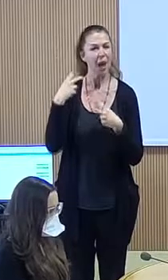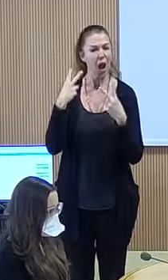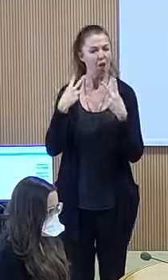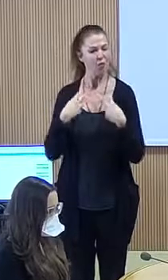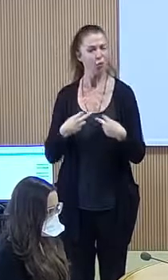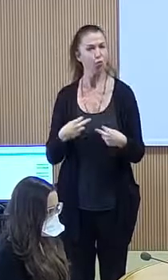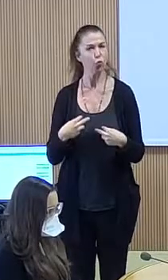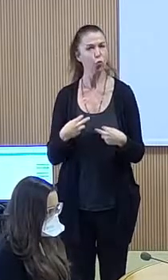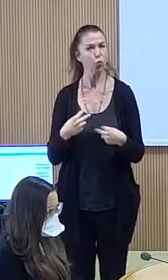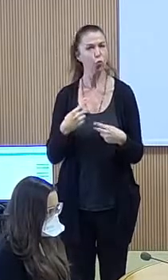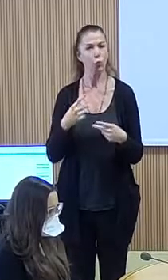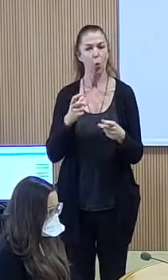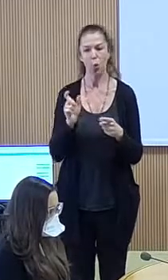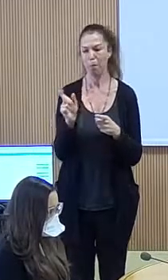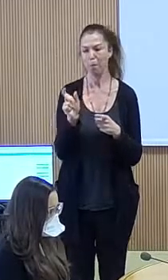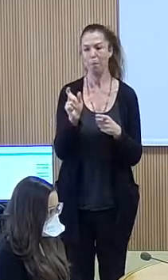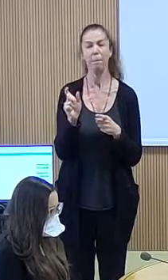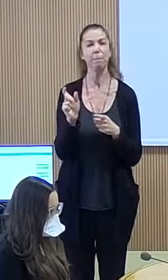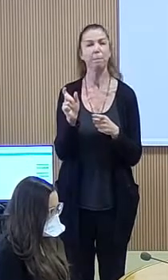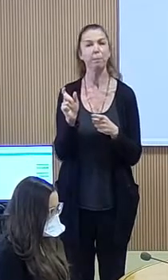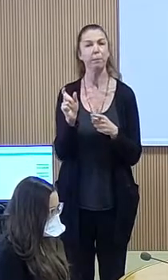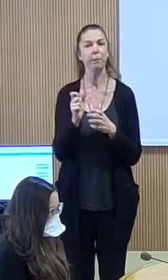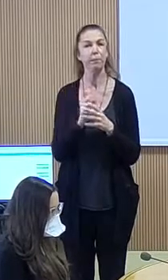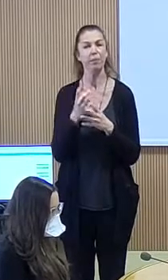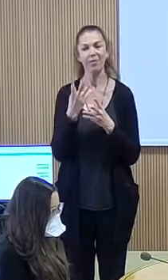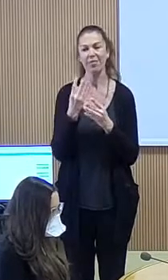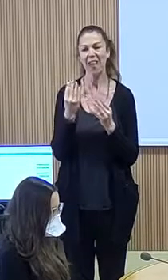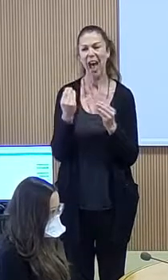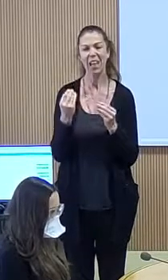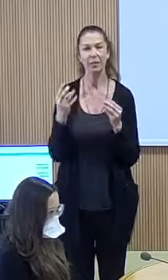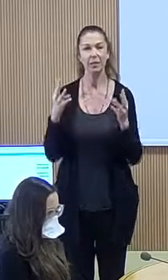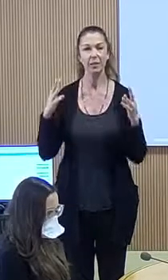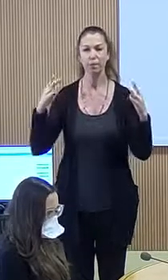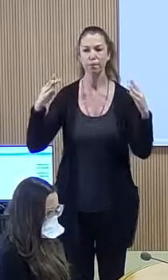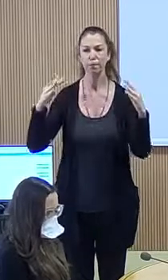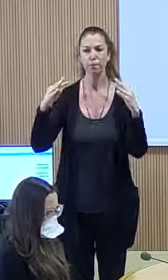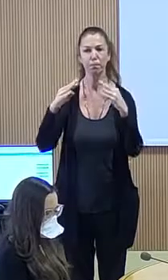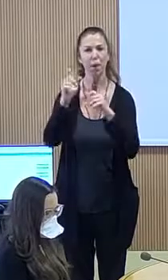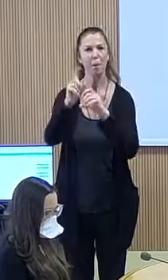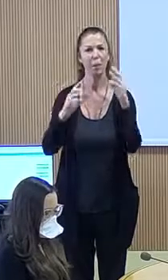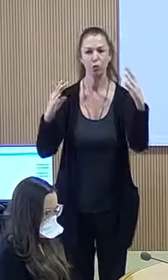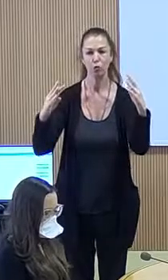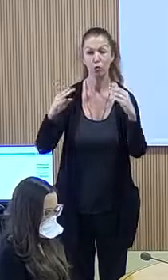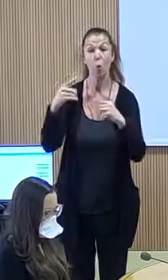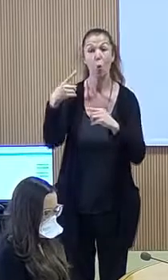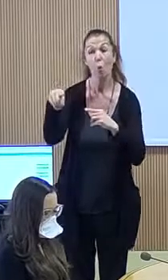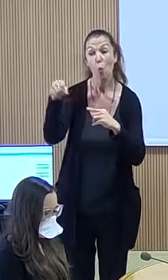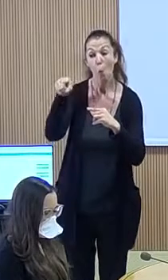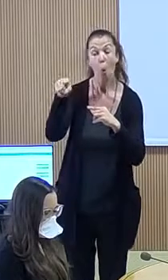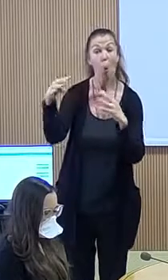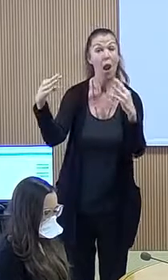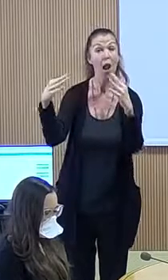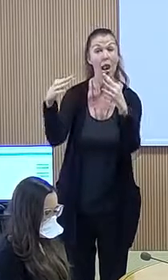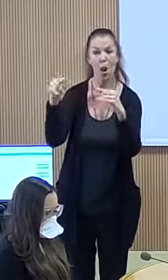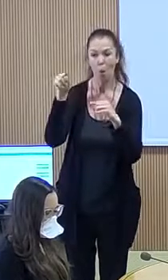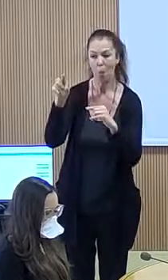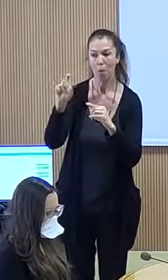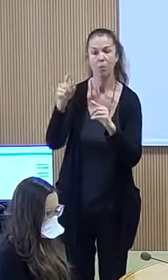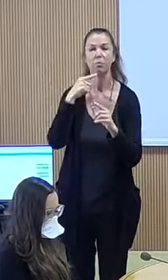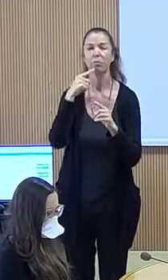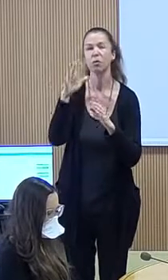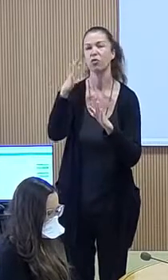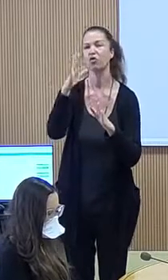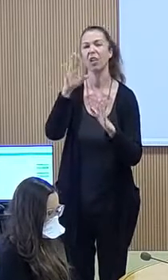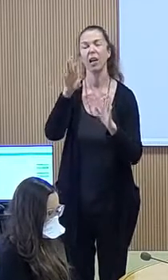state tanti assembramenti questo aveva determinato in quei giorni quindi stiamo parlando verso la meta alla fine di marzo